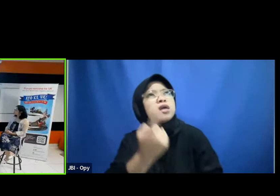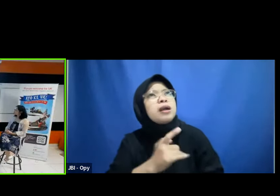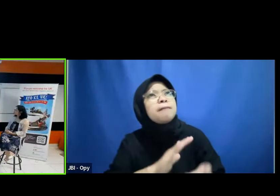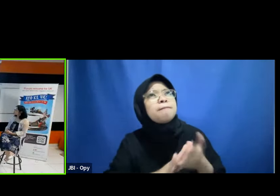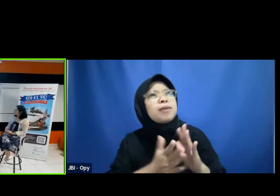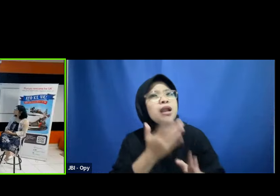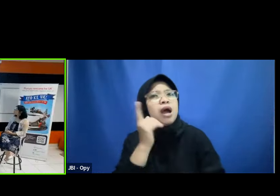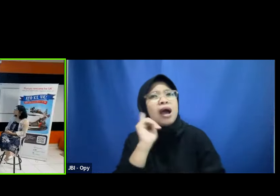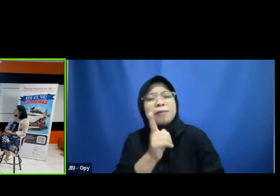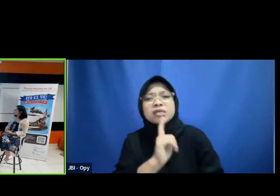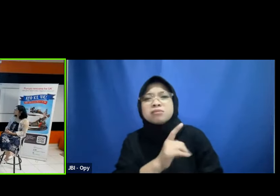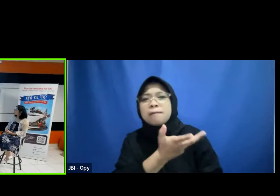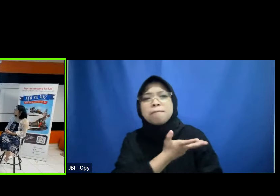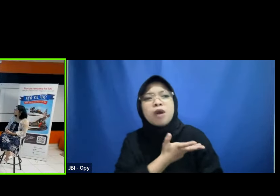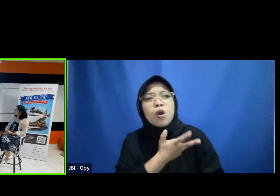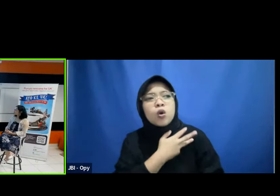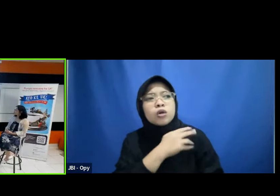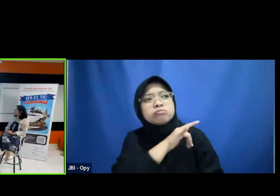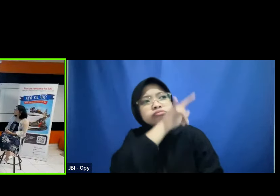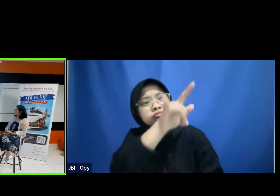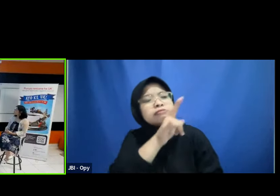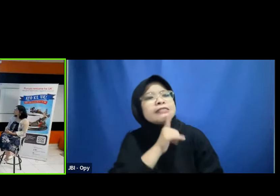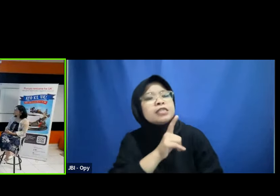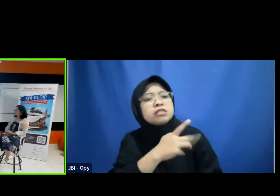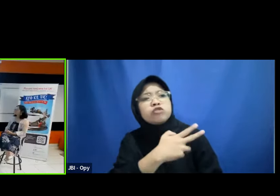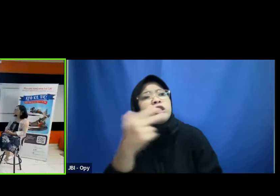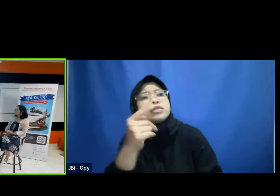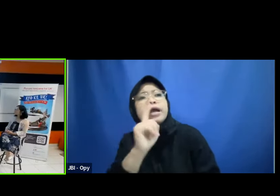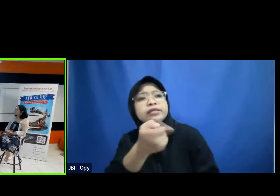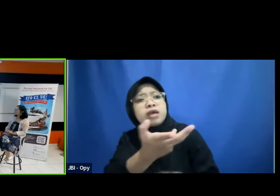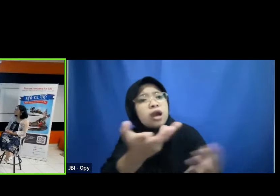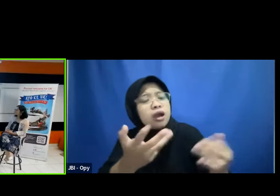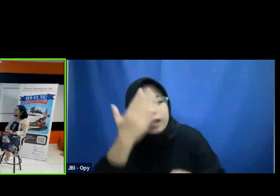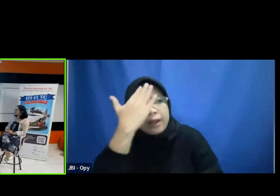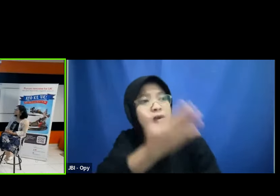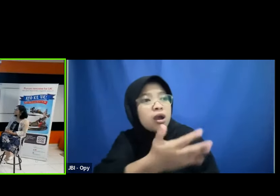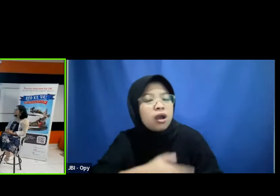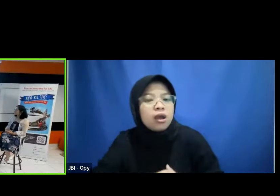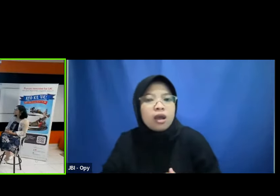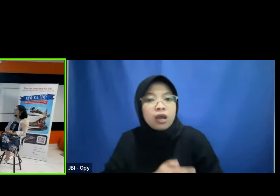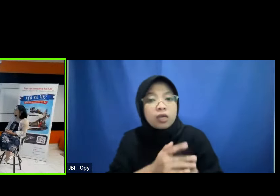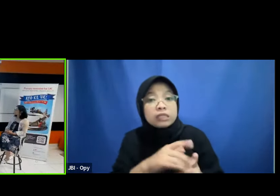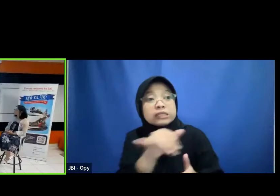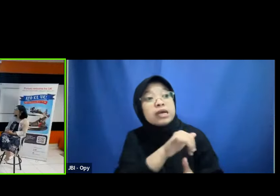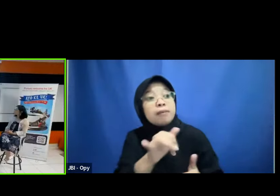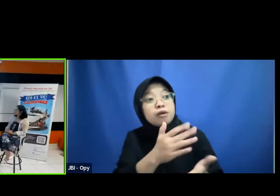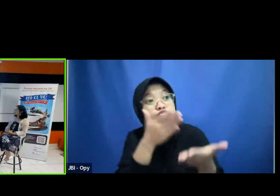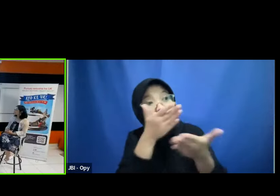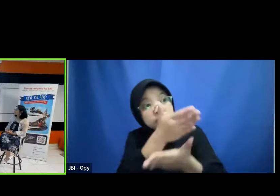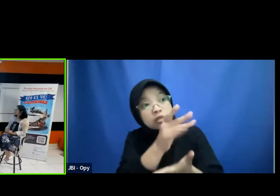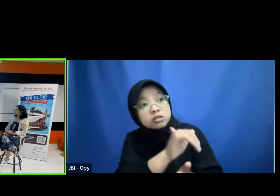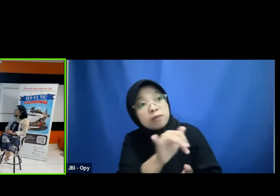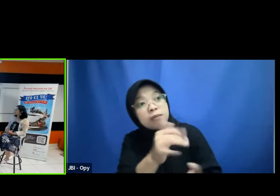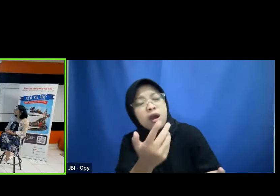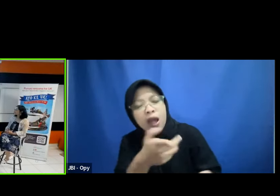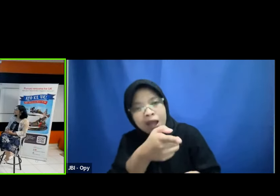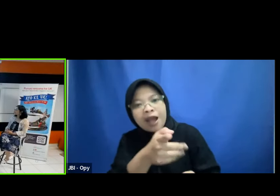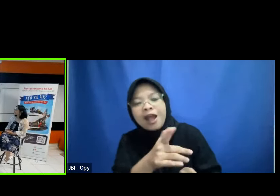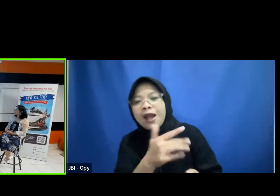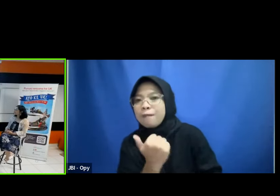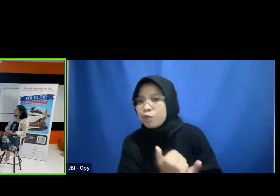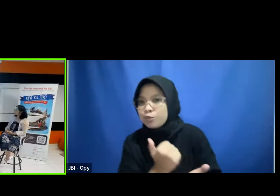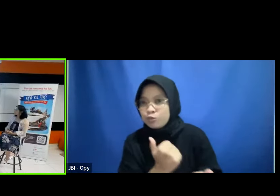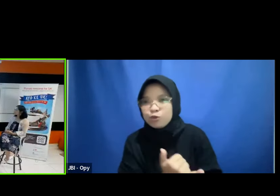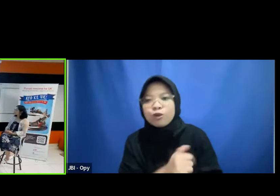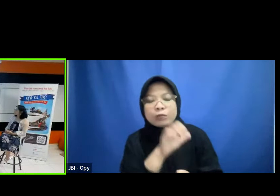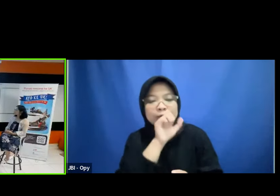Kenapa kamu mau ke UK Kenapa kamu enggak di Indo aja kan juga ada jurusan yang sama di Indo Nah itu kalian harus benar-benar mempersiapkan diri